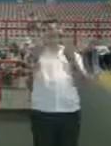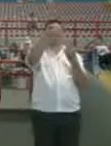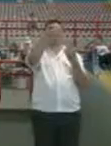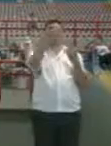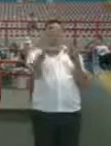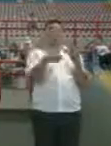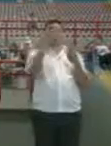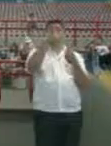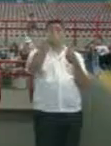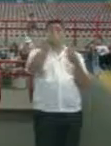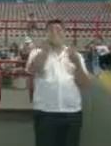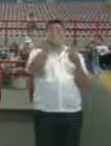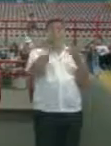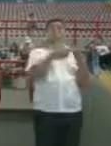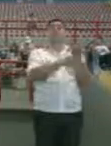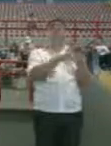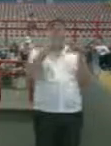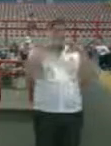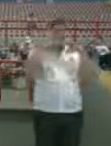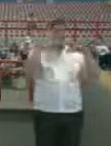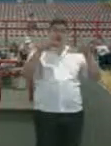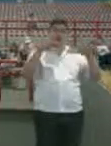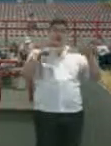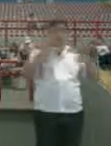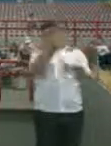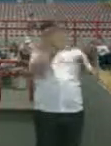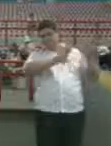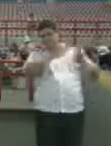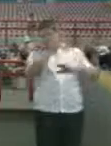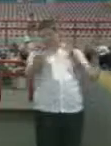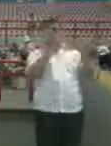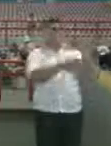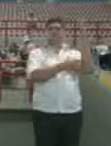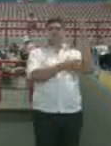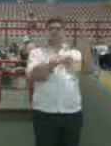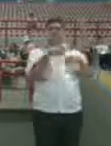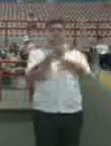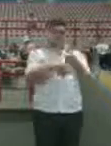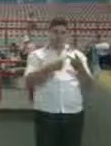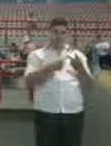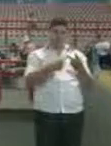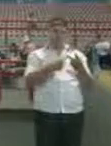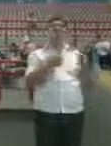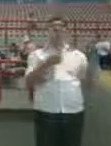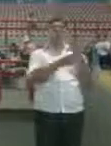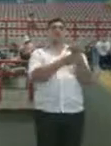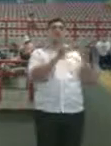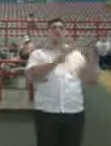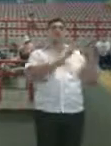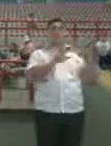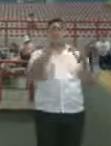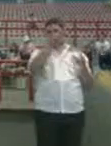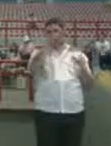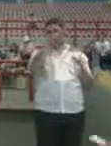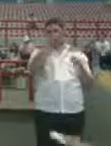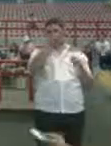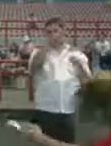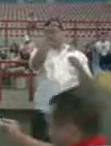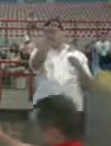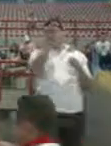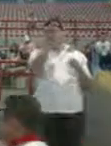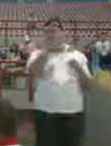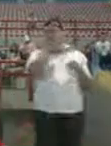Nós temos a sustentabilidade natural, lógico, é a preservação da natureza. Nós temos a sustentabilidade cultural,